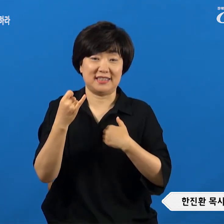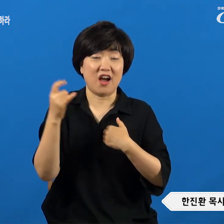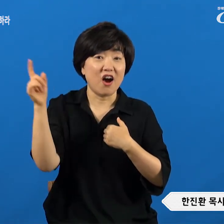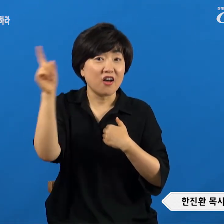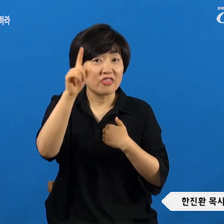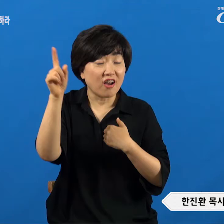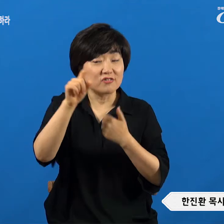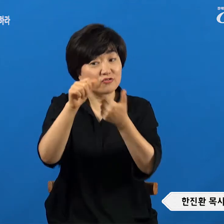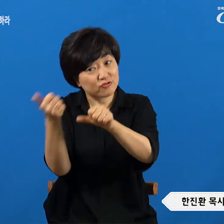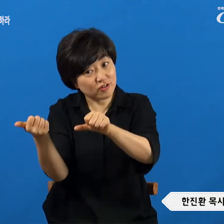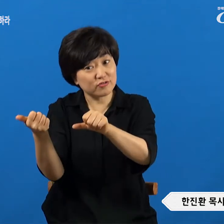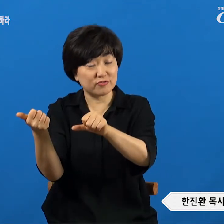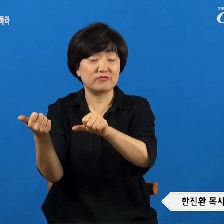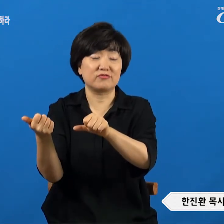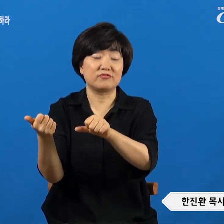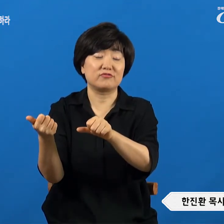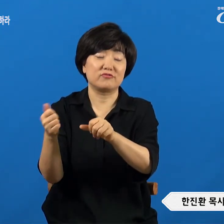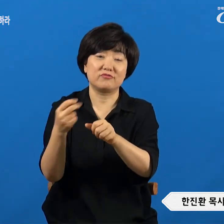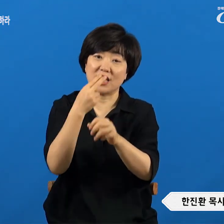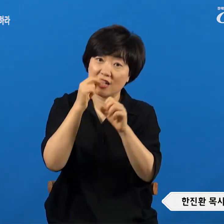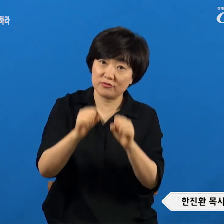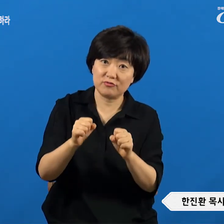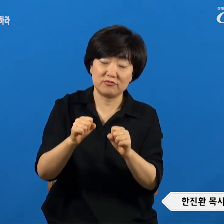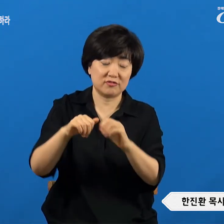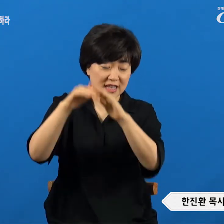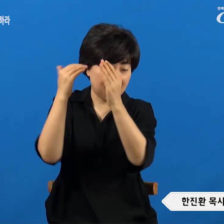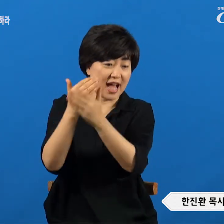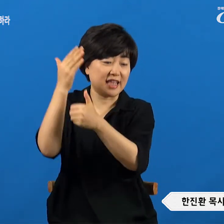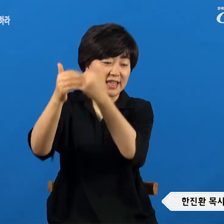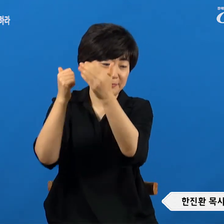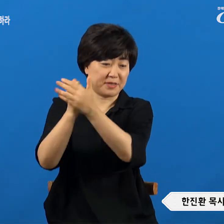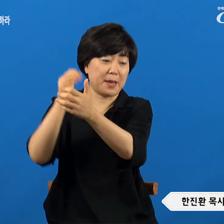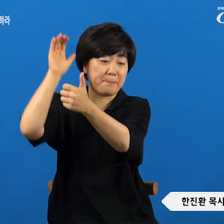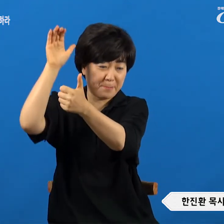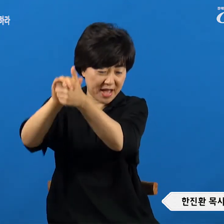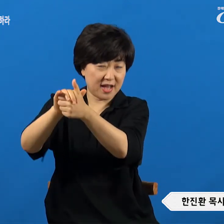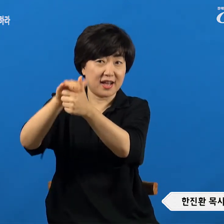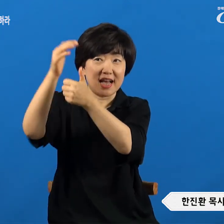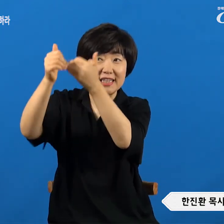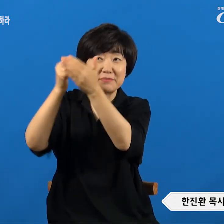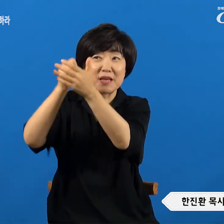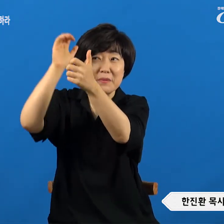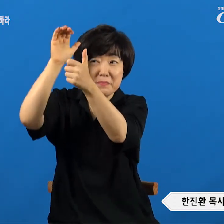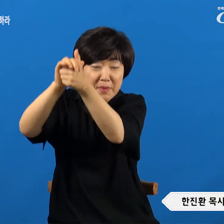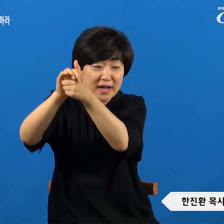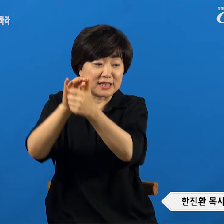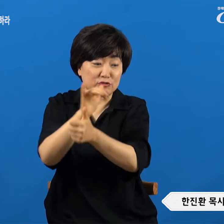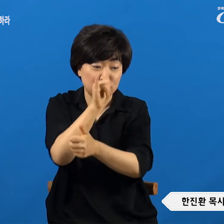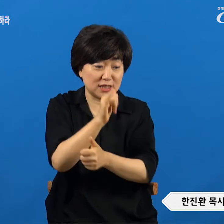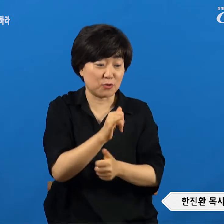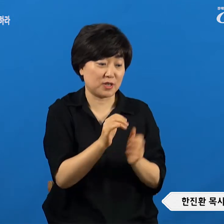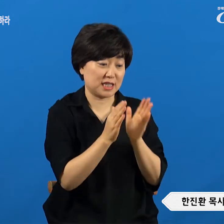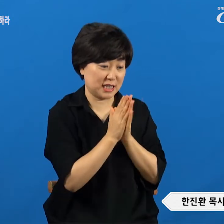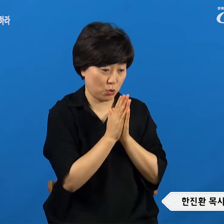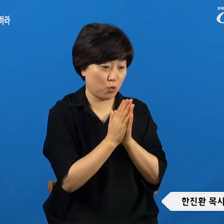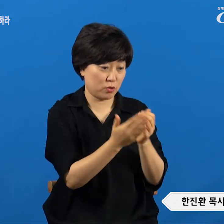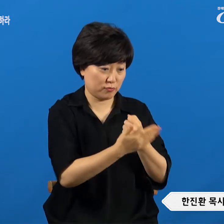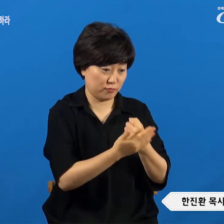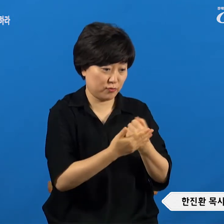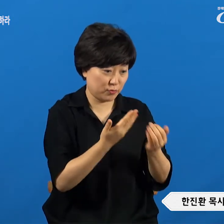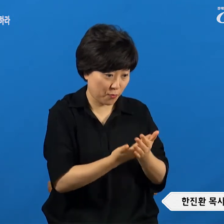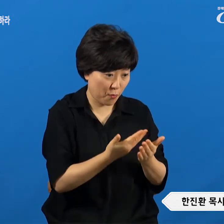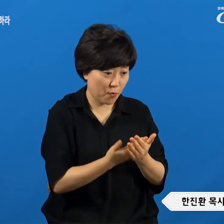어떤 경우라도 하나님께 다 맡길 거야. 하나님께 맡길 수 있도록 기도해줘. 두렵지